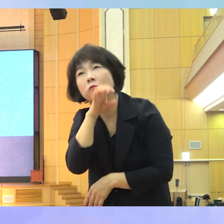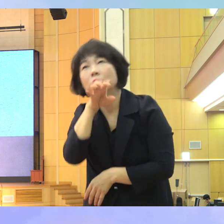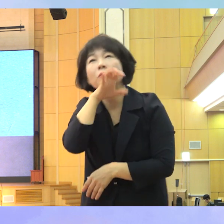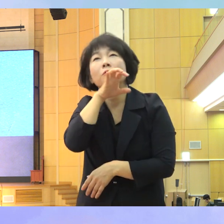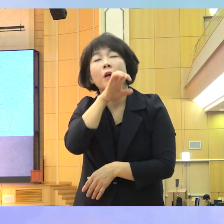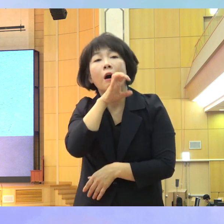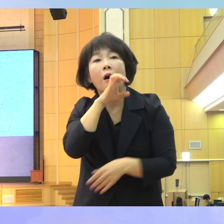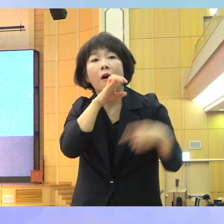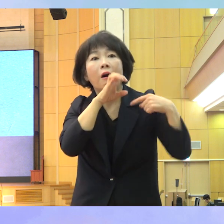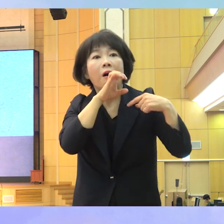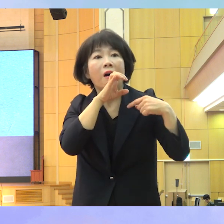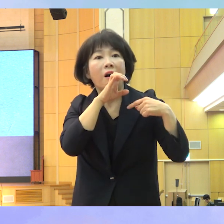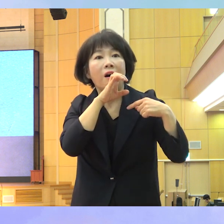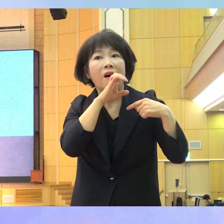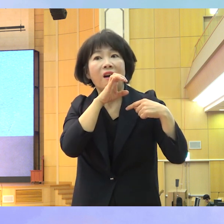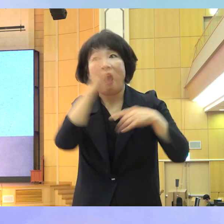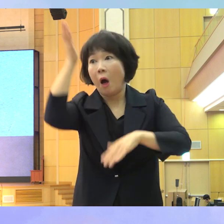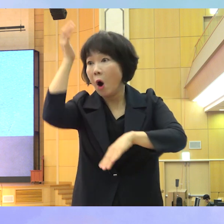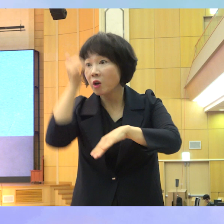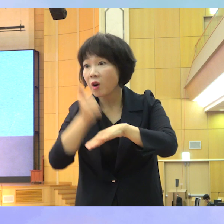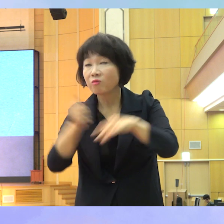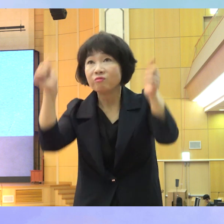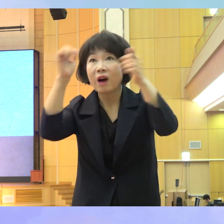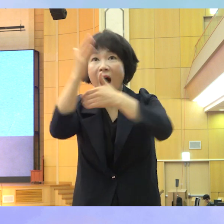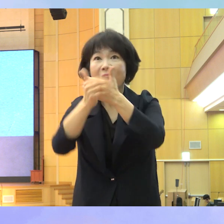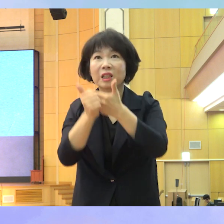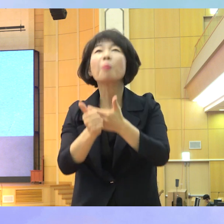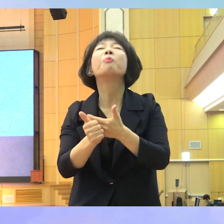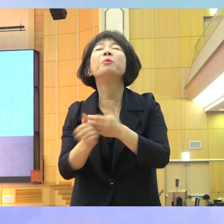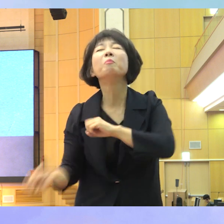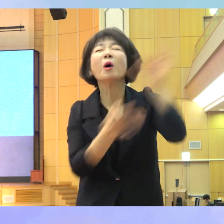불만하고 우상을 세워가지고 그 우상에게 절하고.